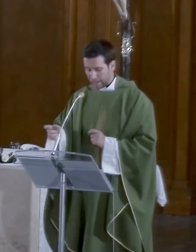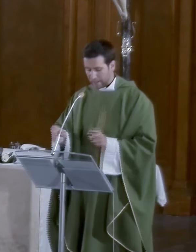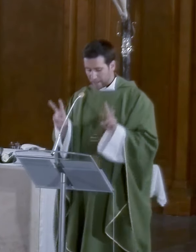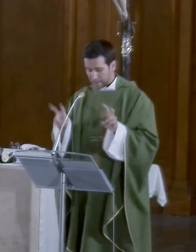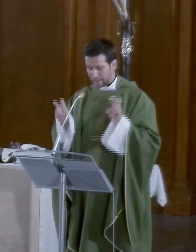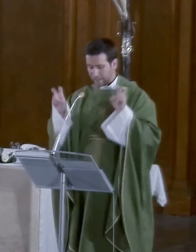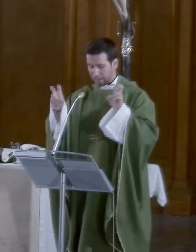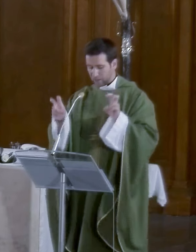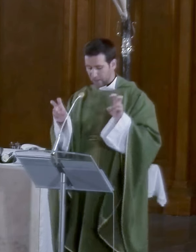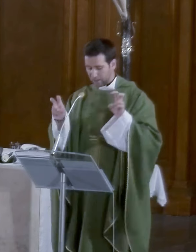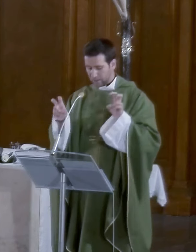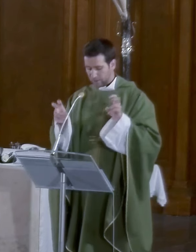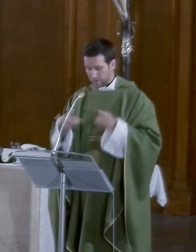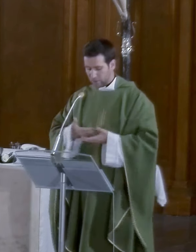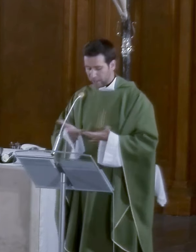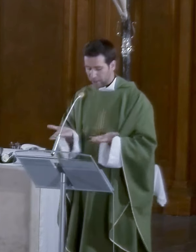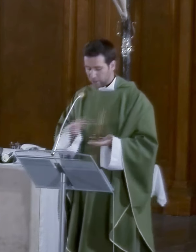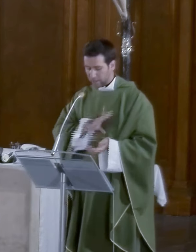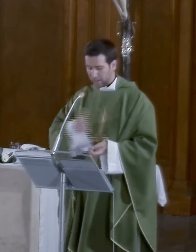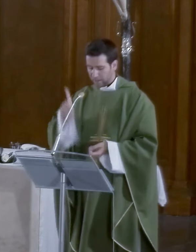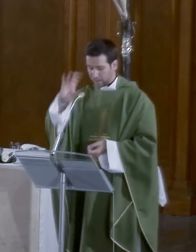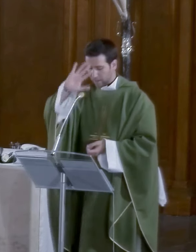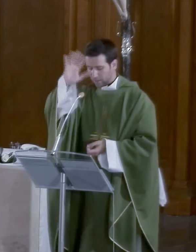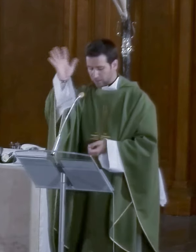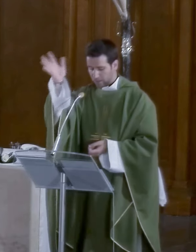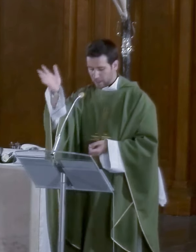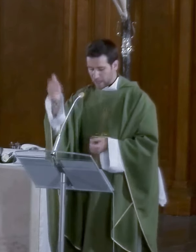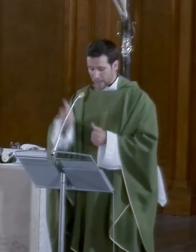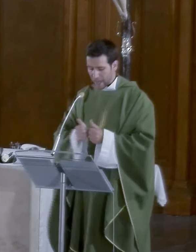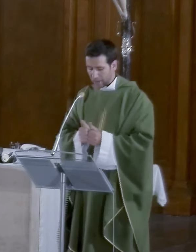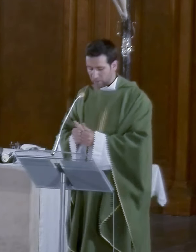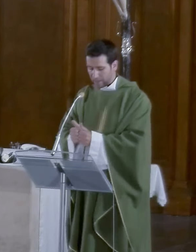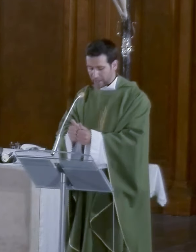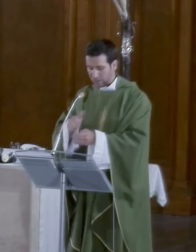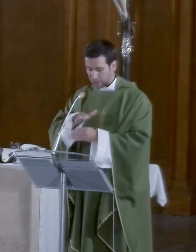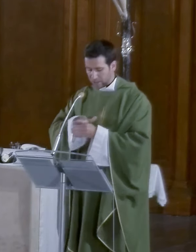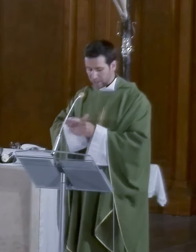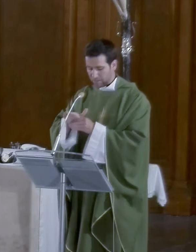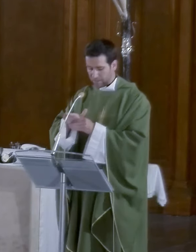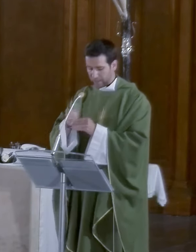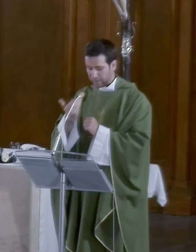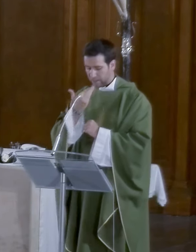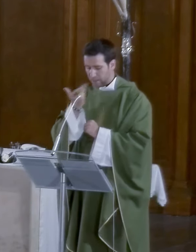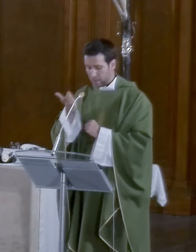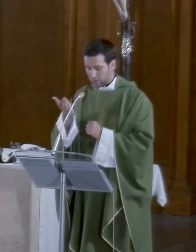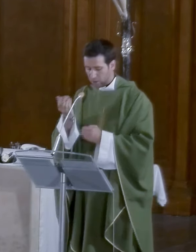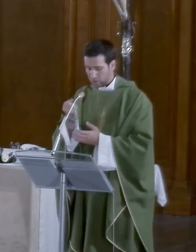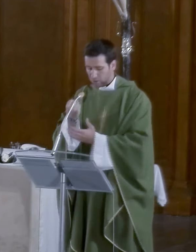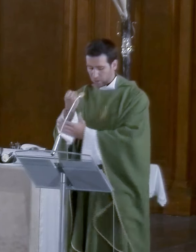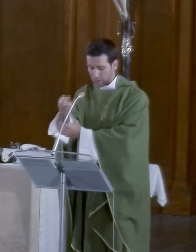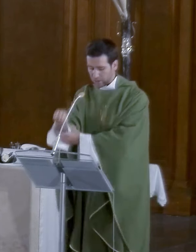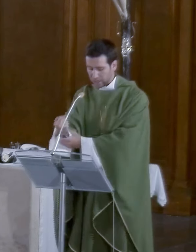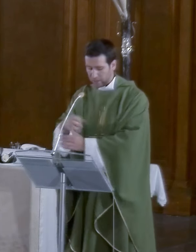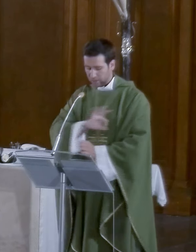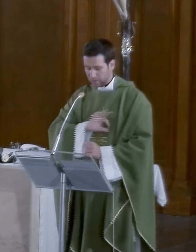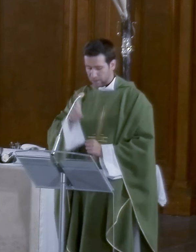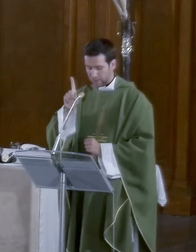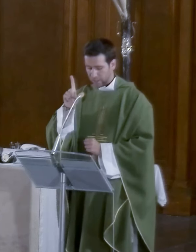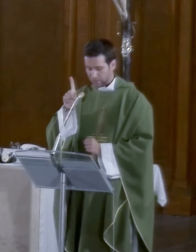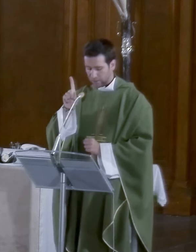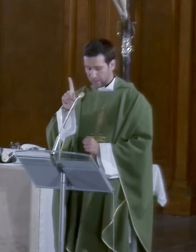A quienes has renovado con el don del cielo, acompáñalos siempre con tu